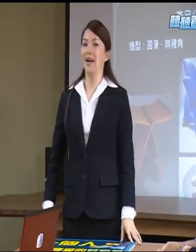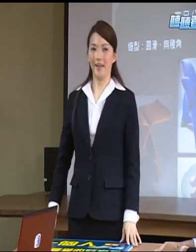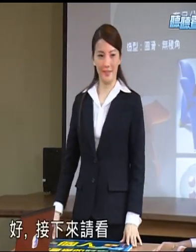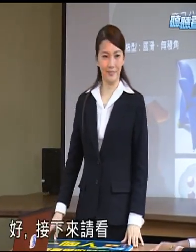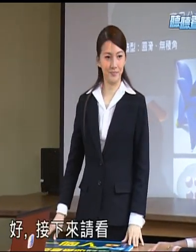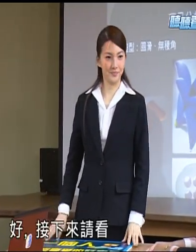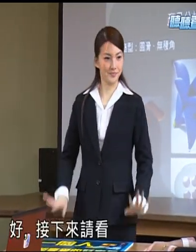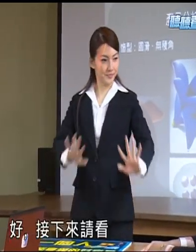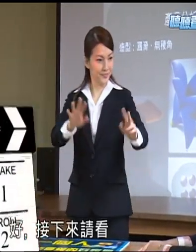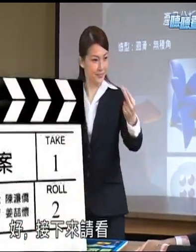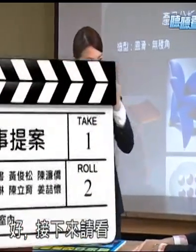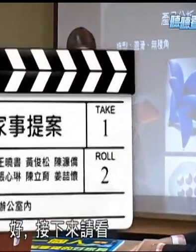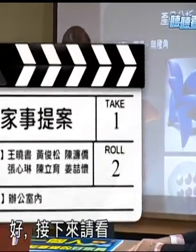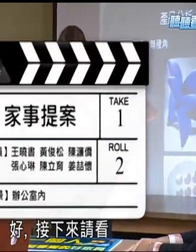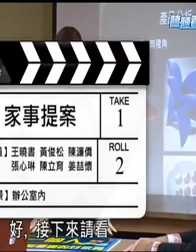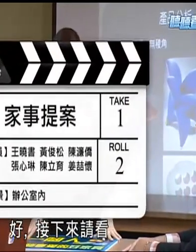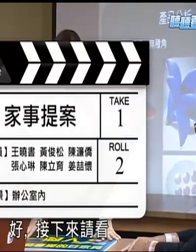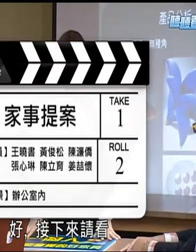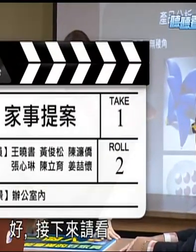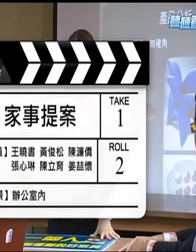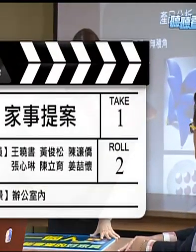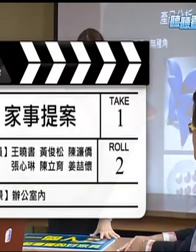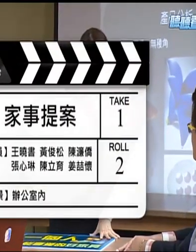嗯。 好，接下来请看。